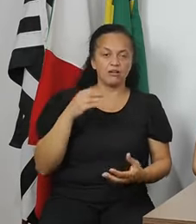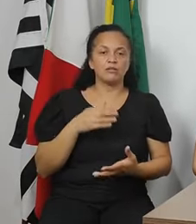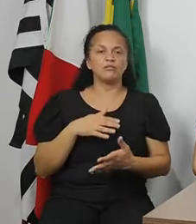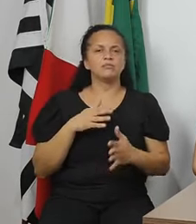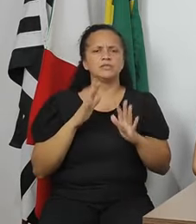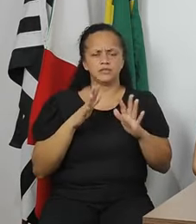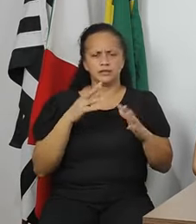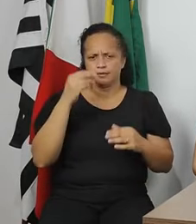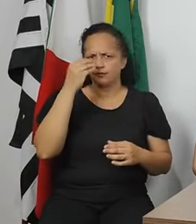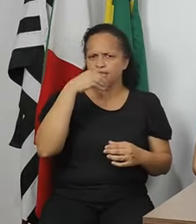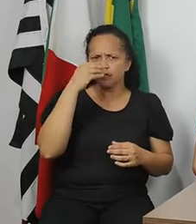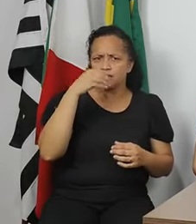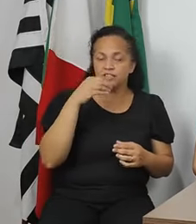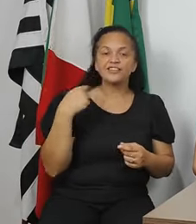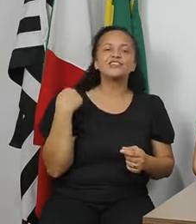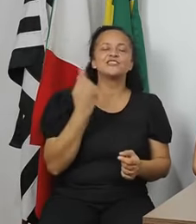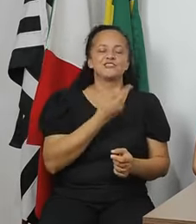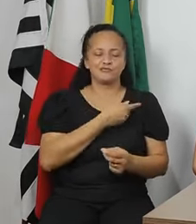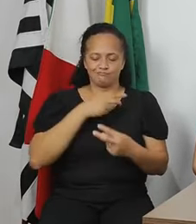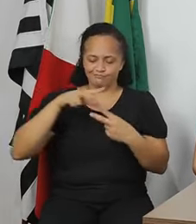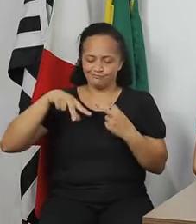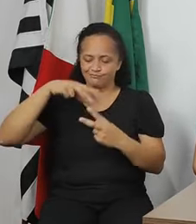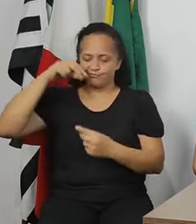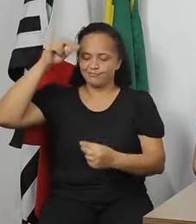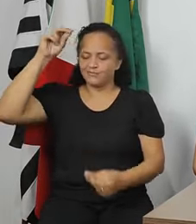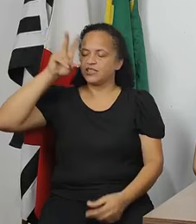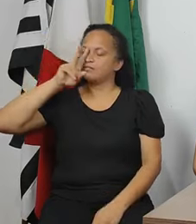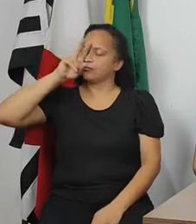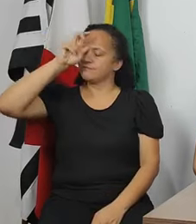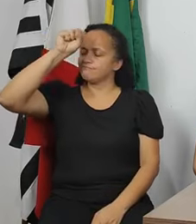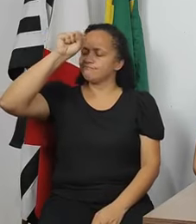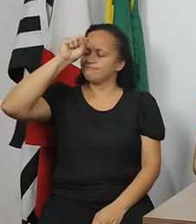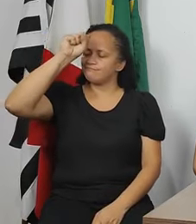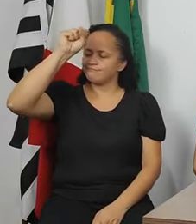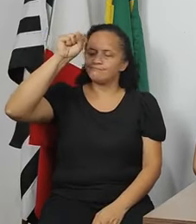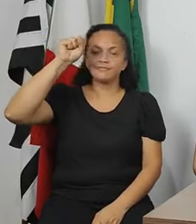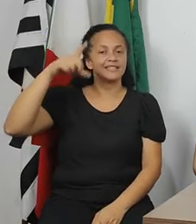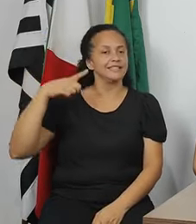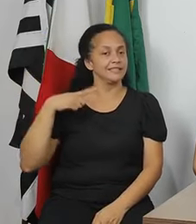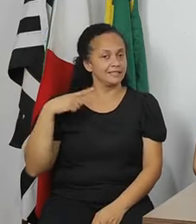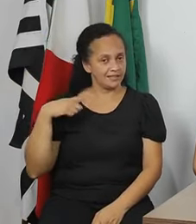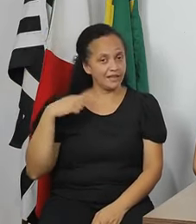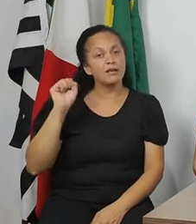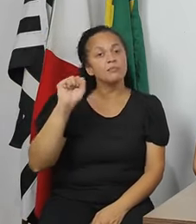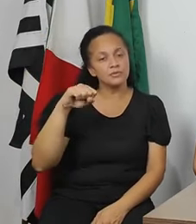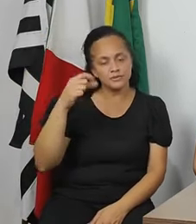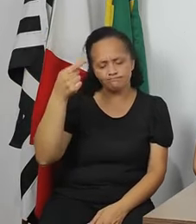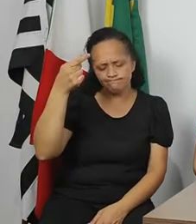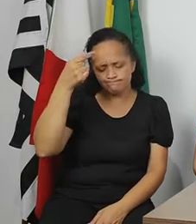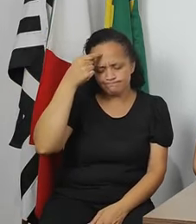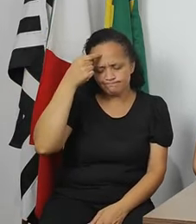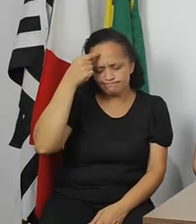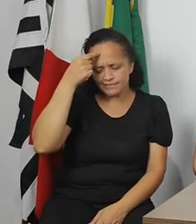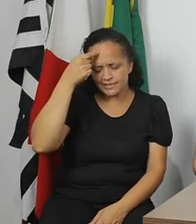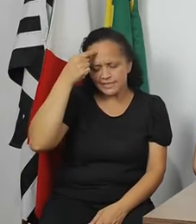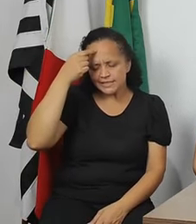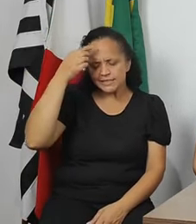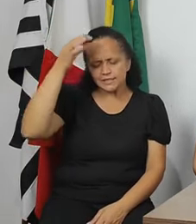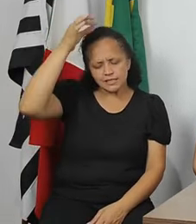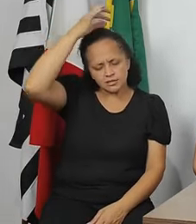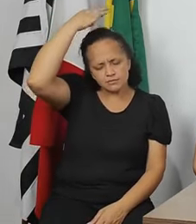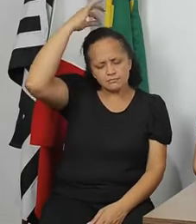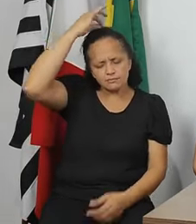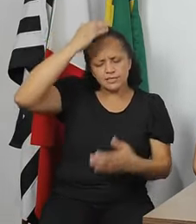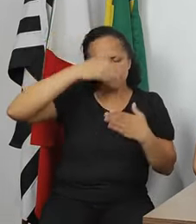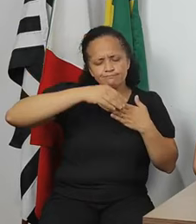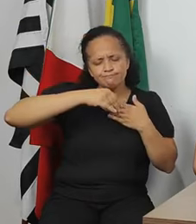seja fortalecido. E fazendo isso, nós vamos ter sim uma consciência maior a respeito da direção do Espírito Santo. Nós vamos